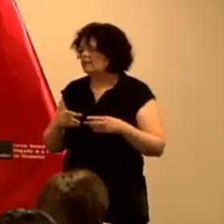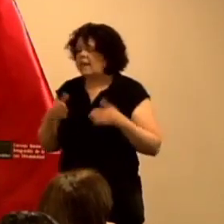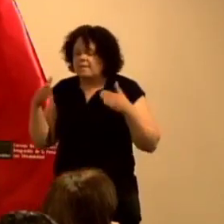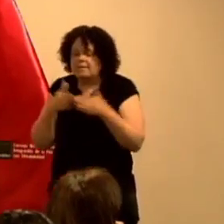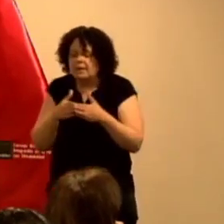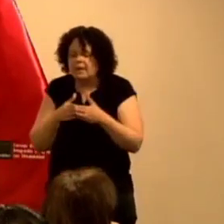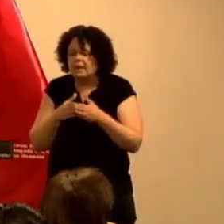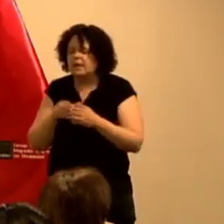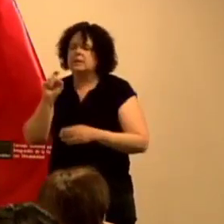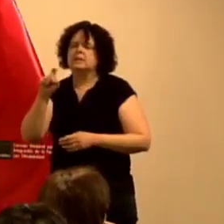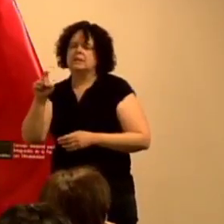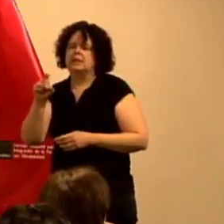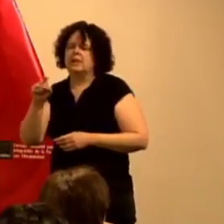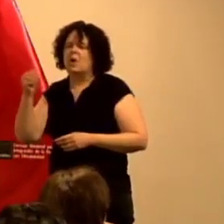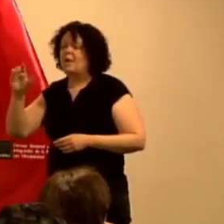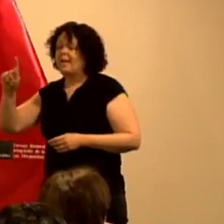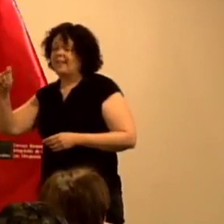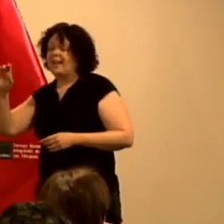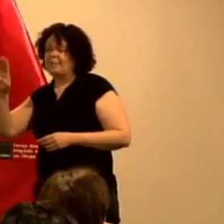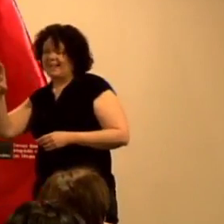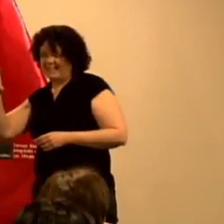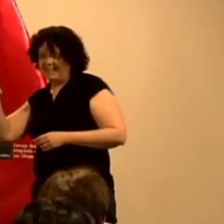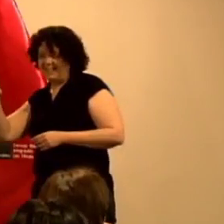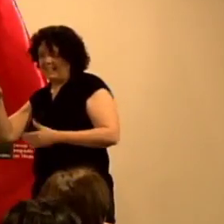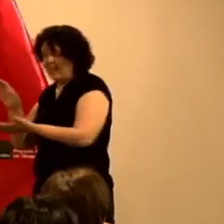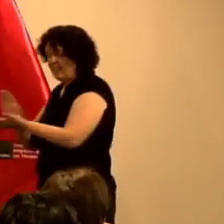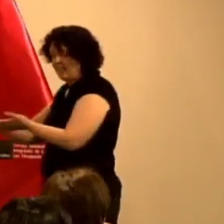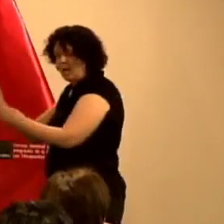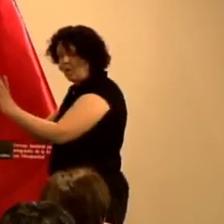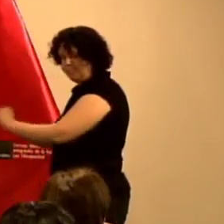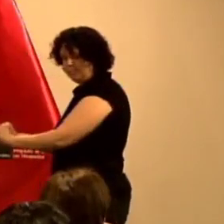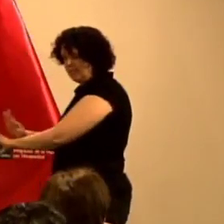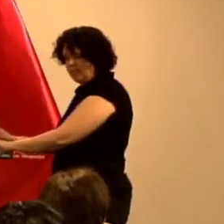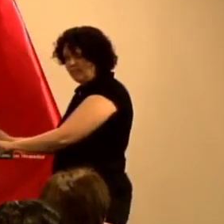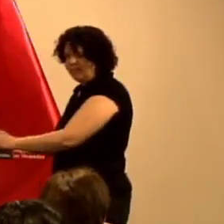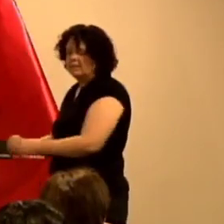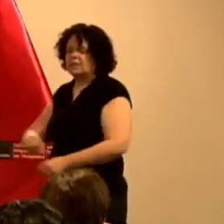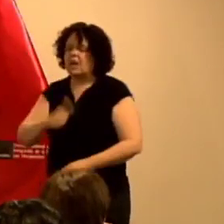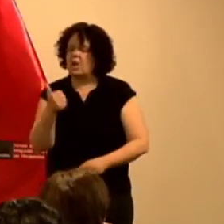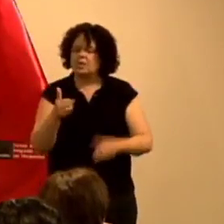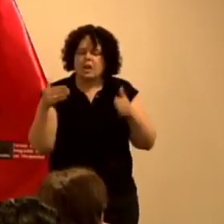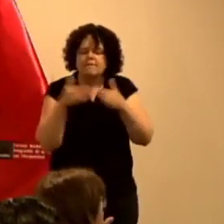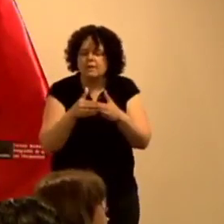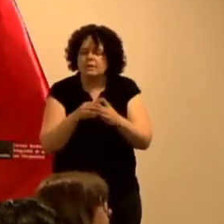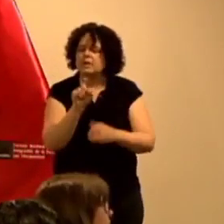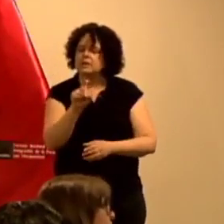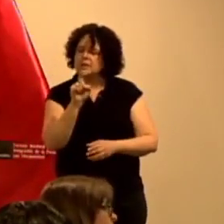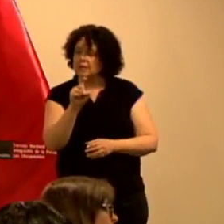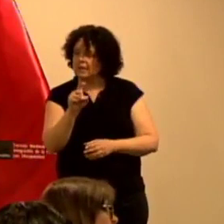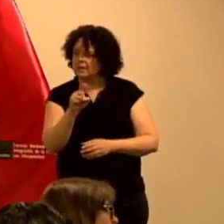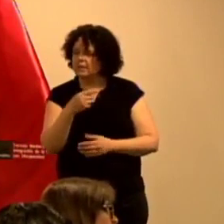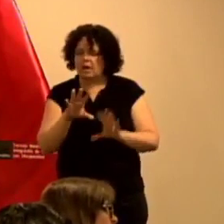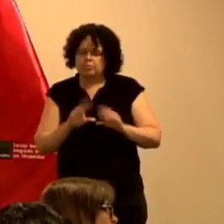necesidades. Así como la tuberculosis decían que estaba desterrado, el enfoque de necesidades también estaba desterrada. Y es que desde hace años